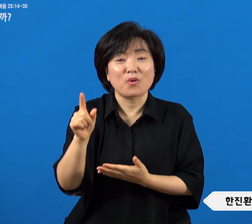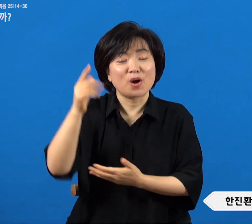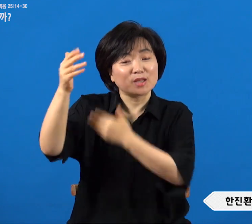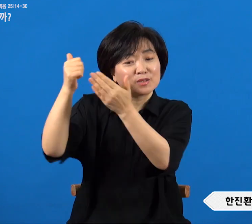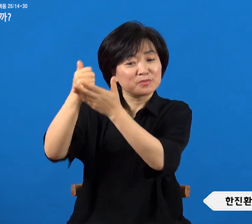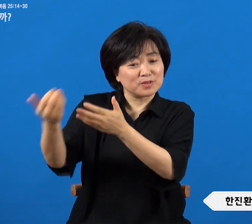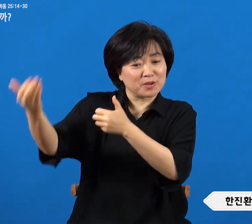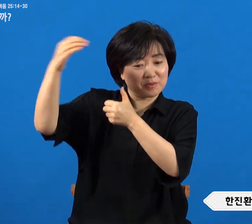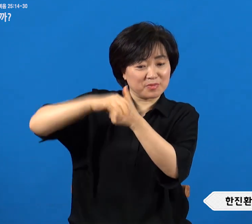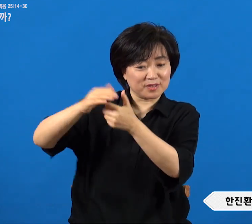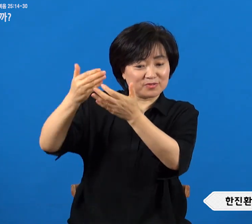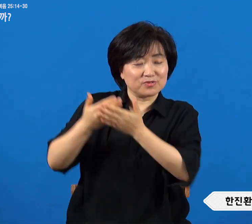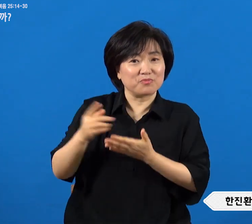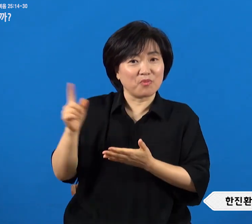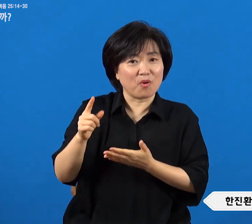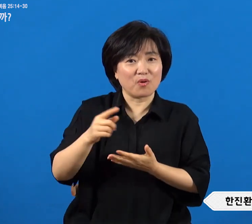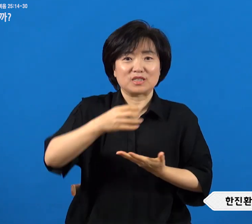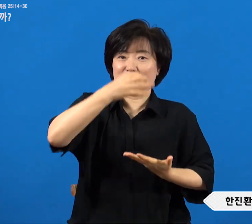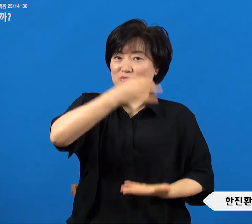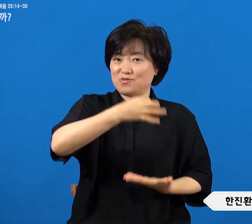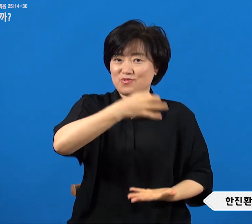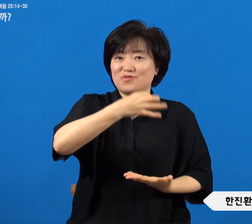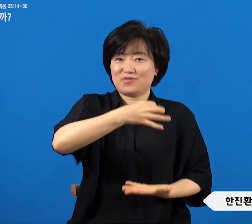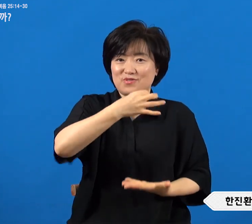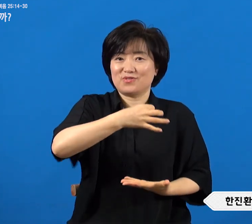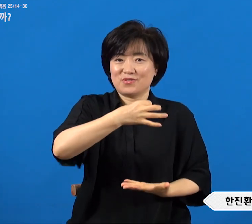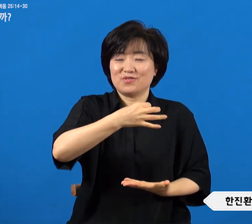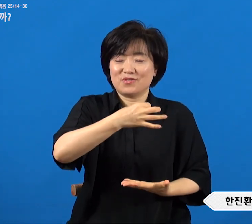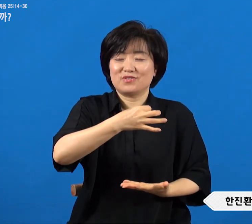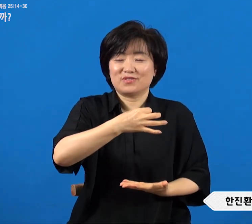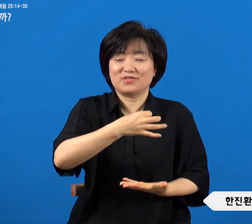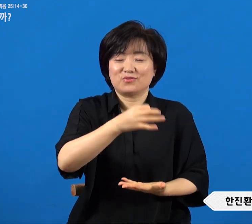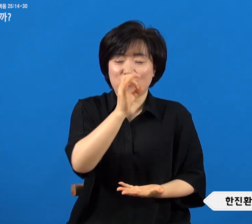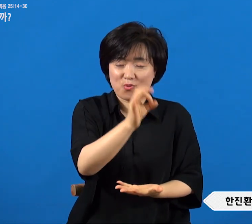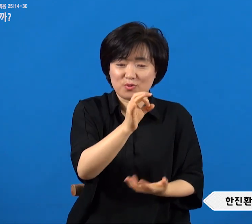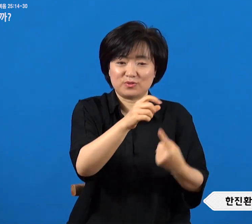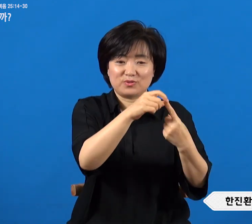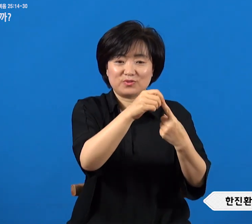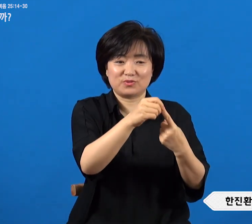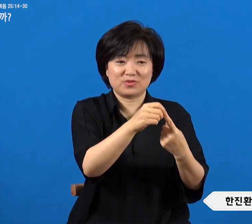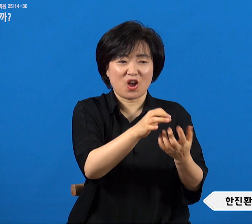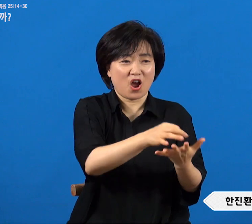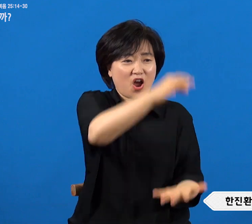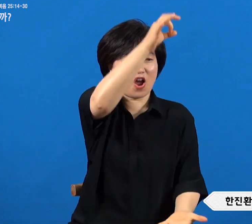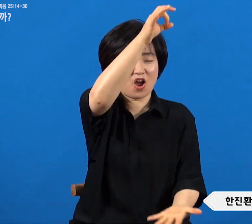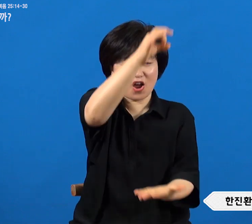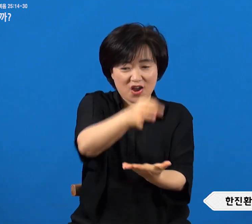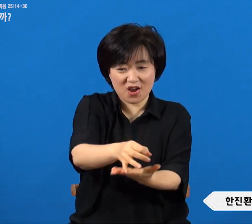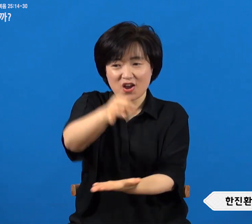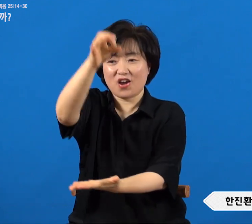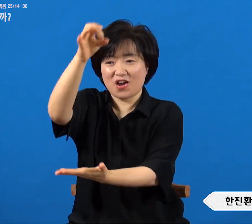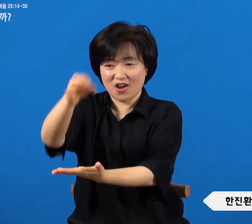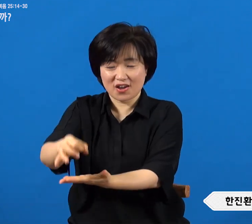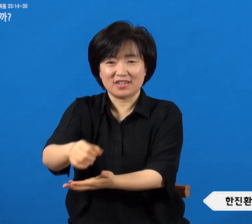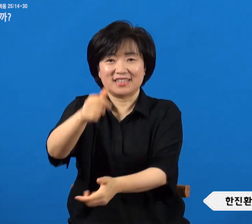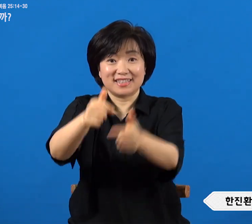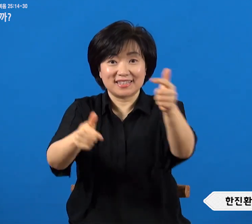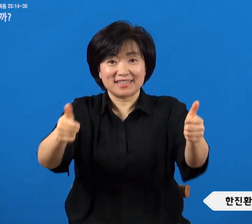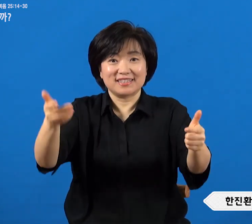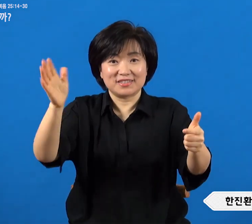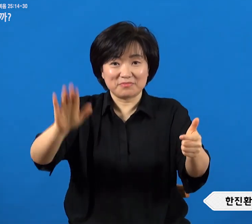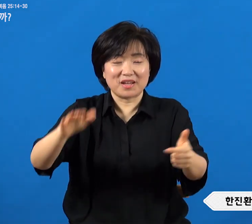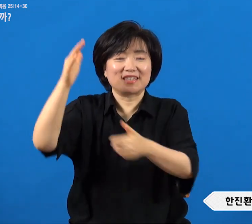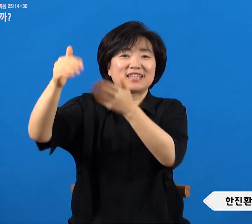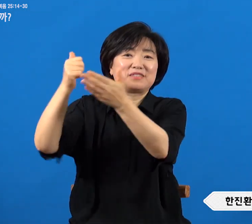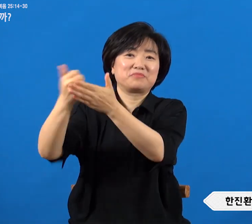있을까? 재물이 있겠지요. 큰 재물, 작은 재물 차이는 있지만은 하나님이